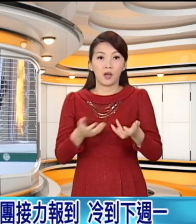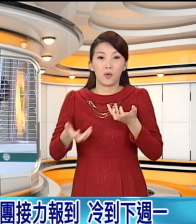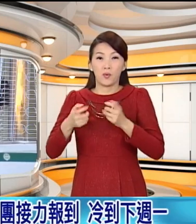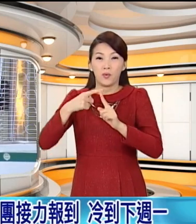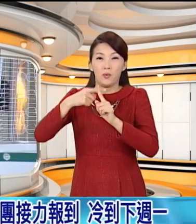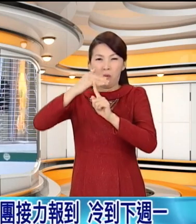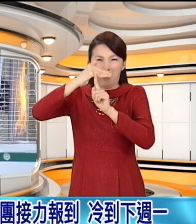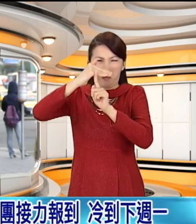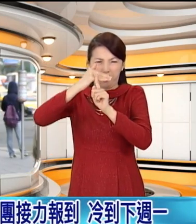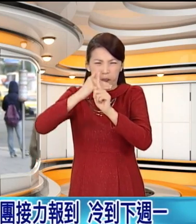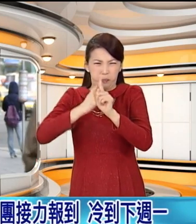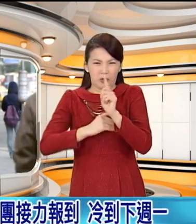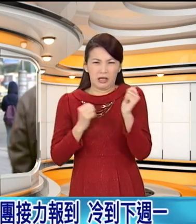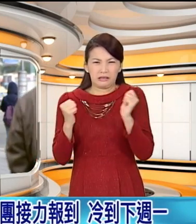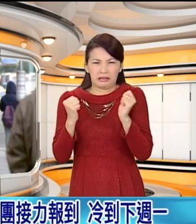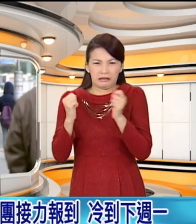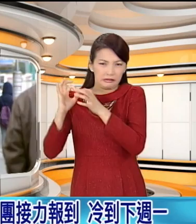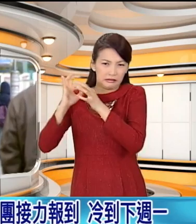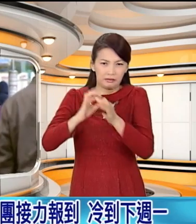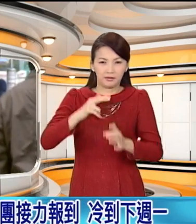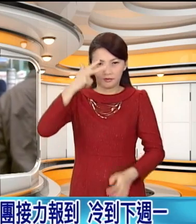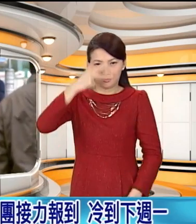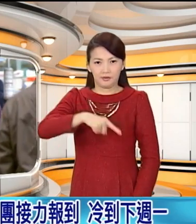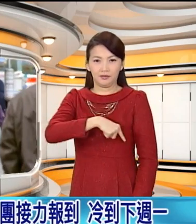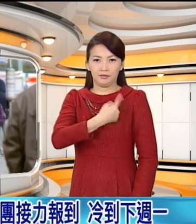气将会持续的冷到下个礼拜一。